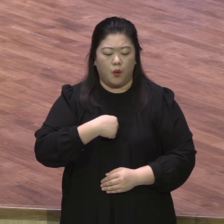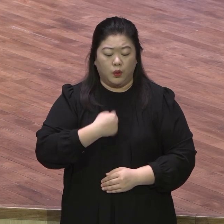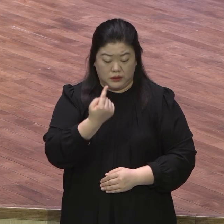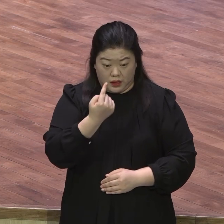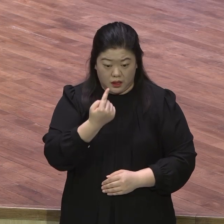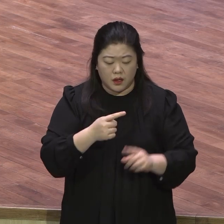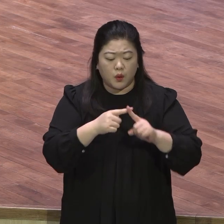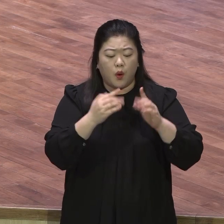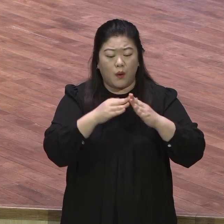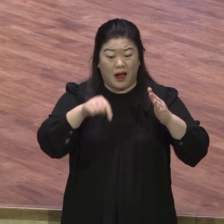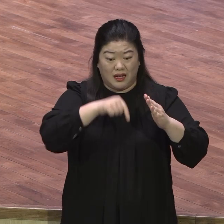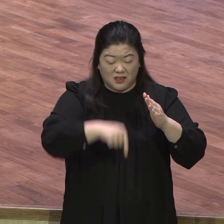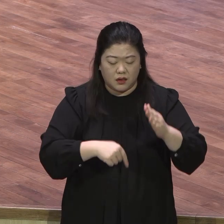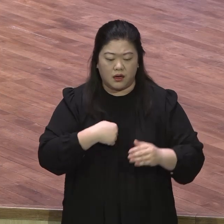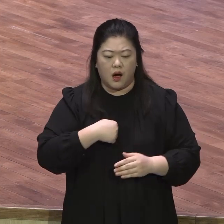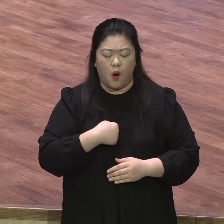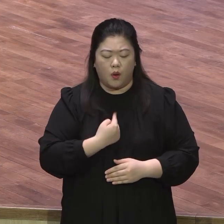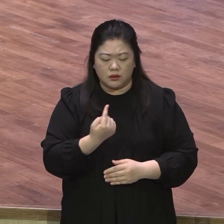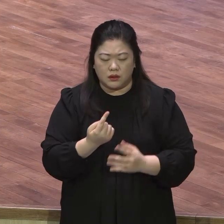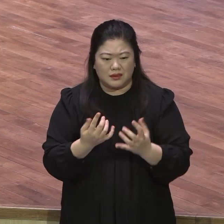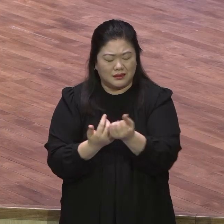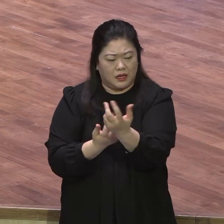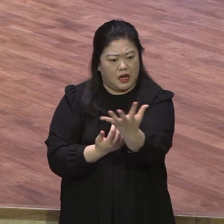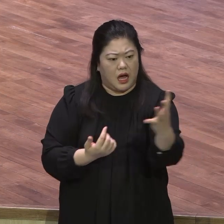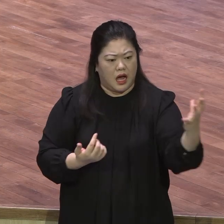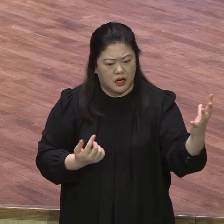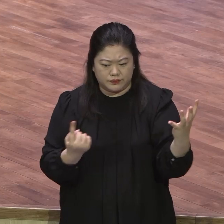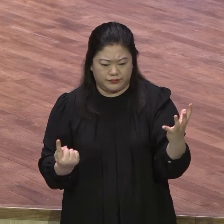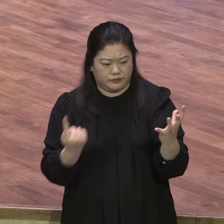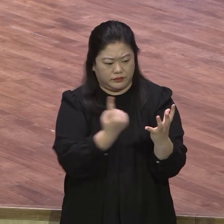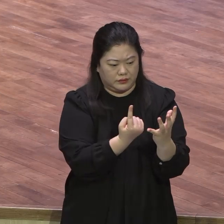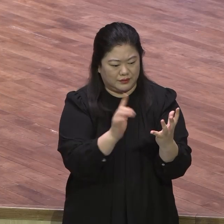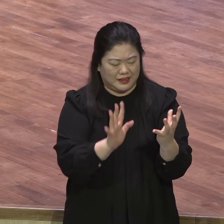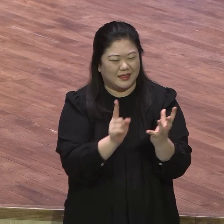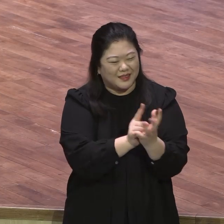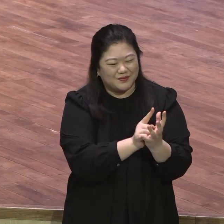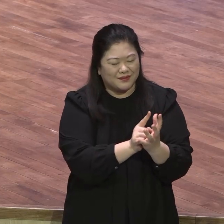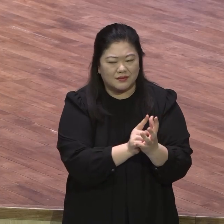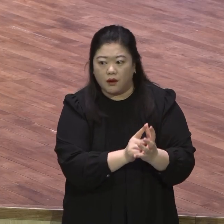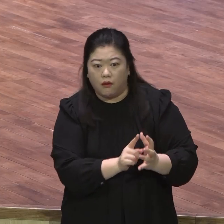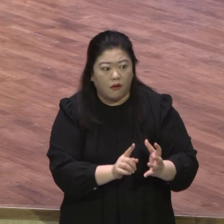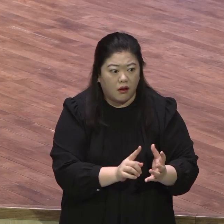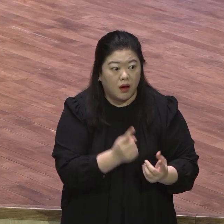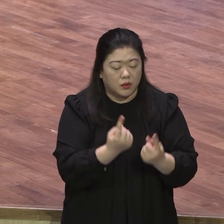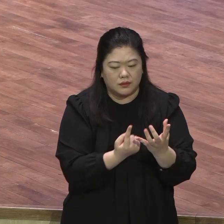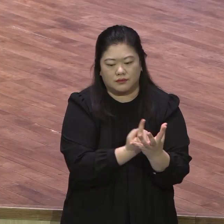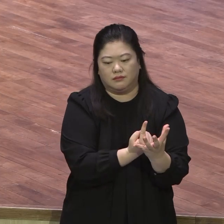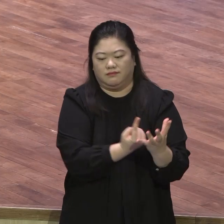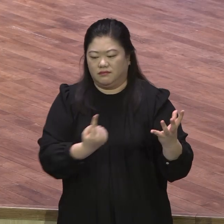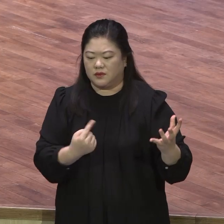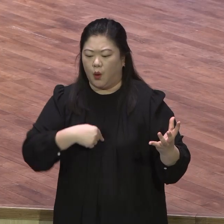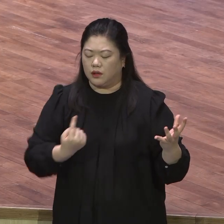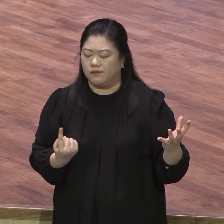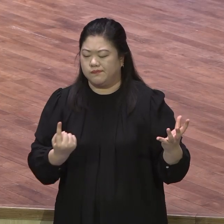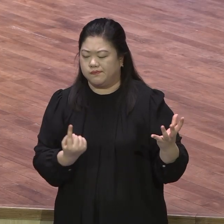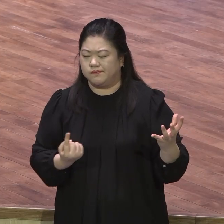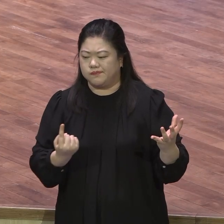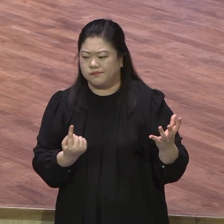교회에 나와서도 회중 속의 고독이라고 혼자. 우리 교회는 한 번도 없기를 바랍니다.